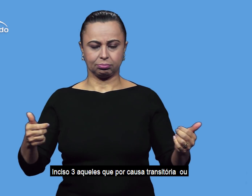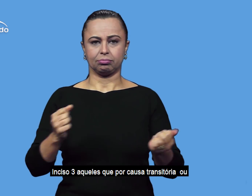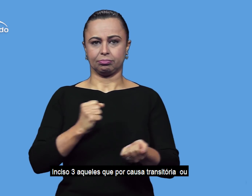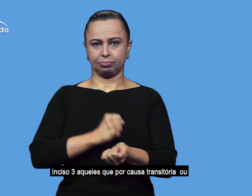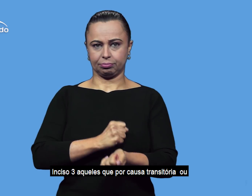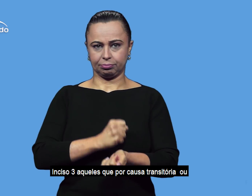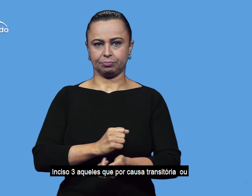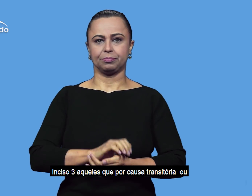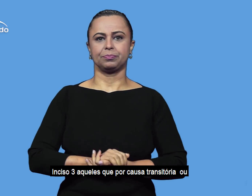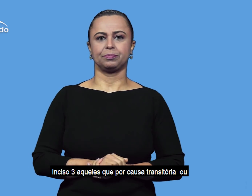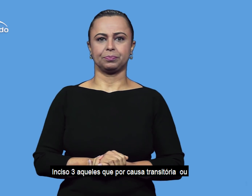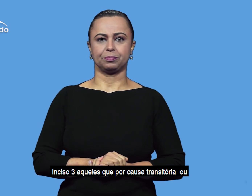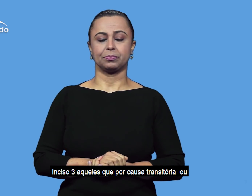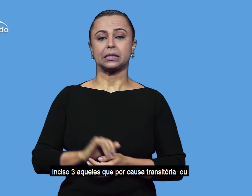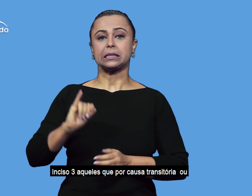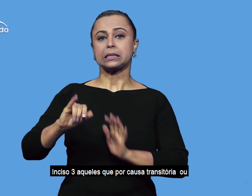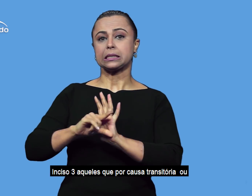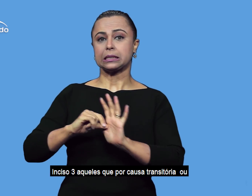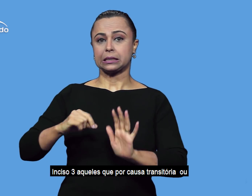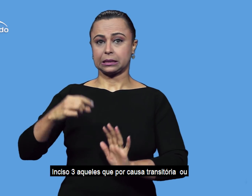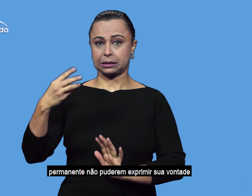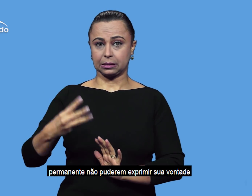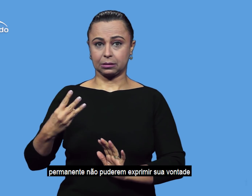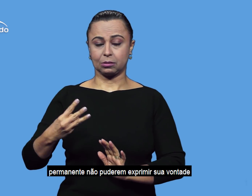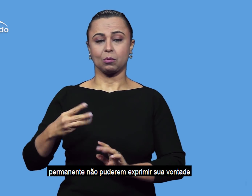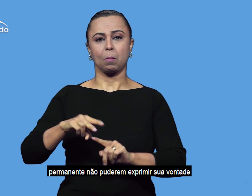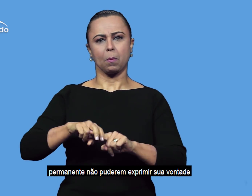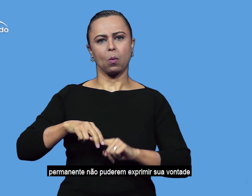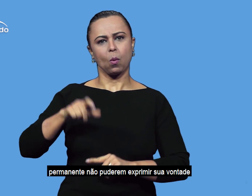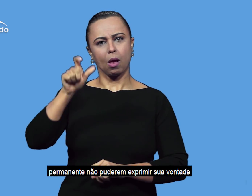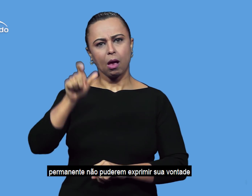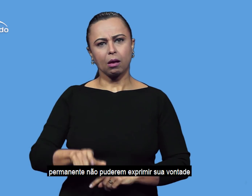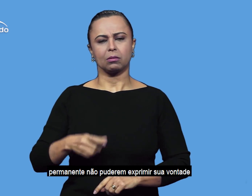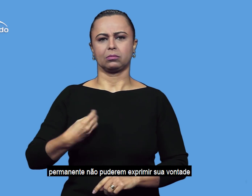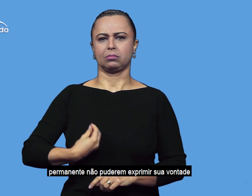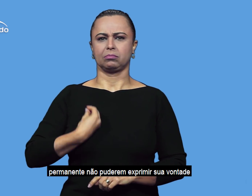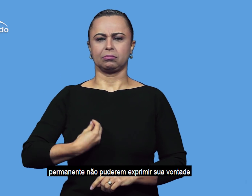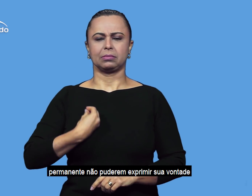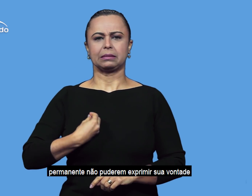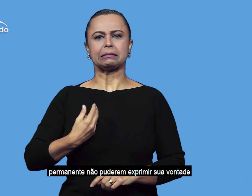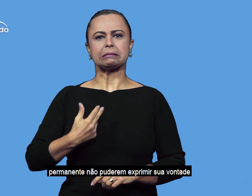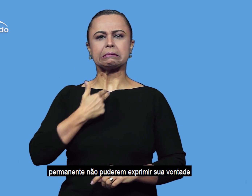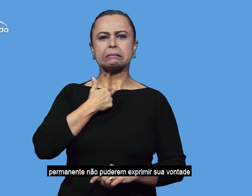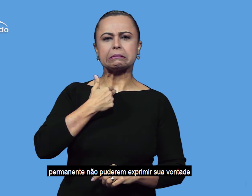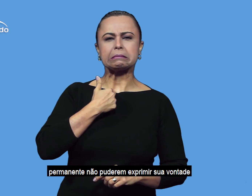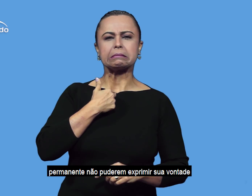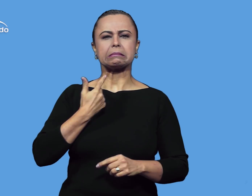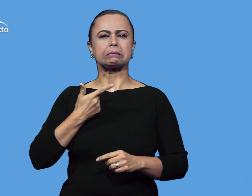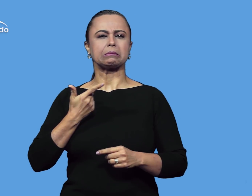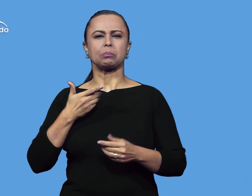aqueles que por causa transitório ou permanente não puderem exprimir sua vontade